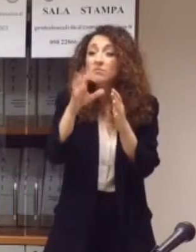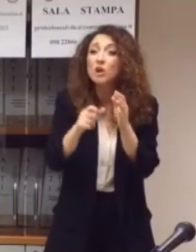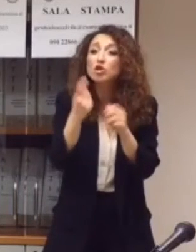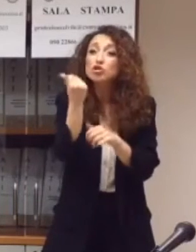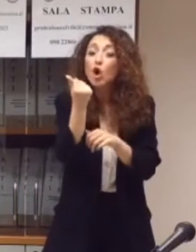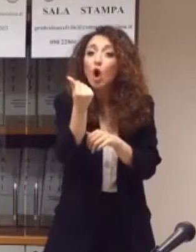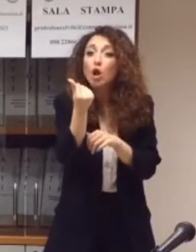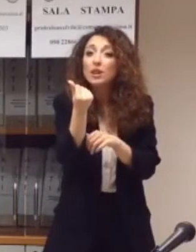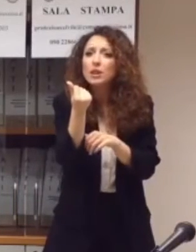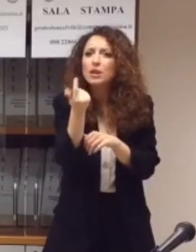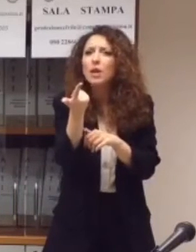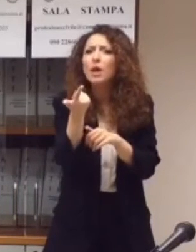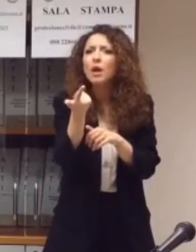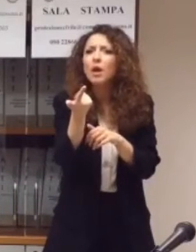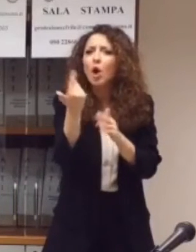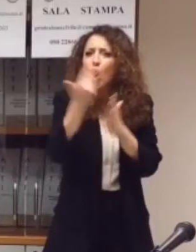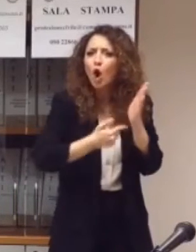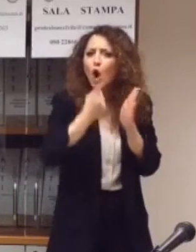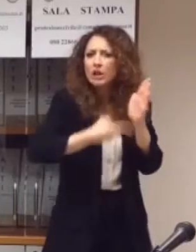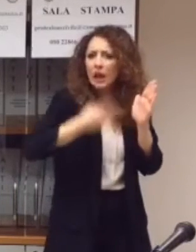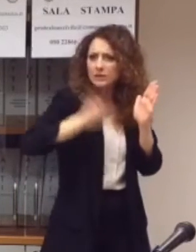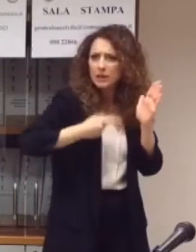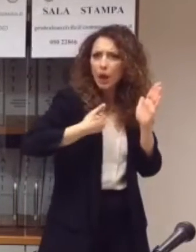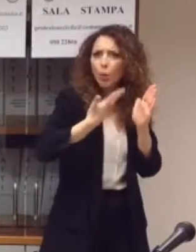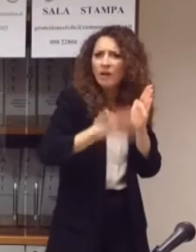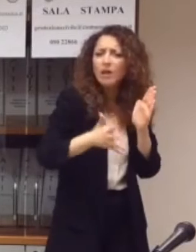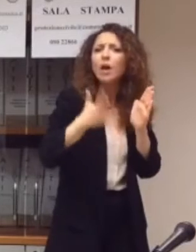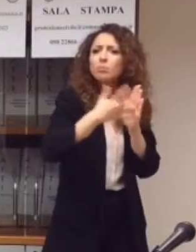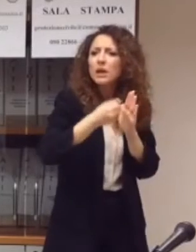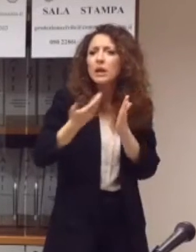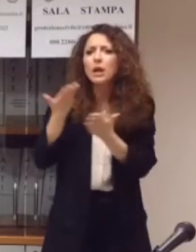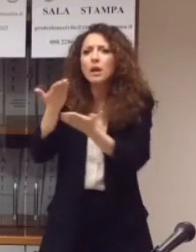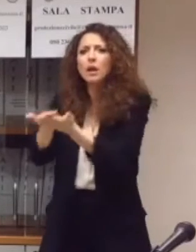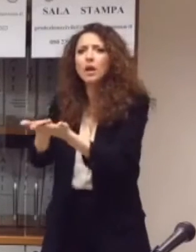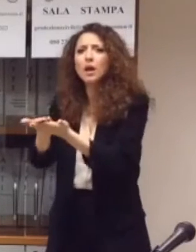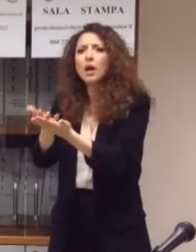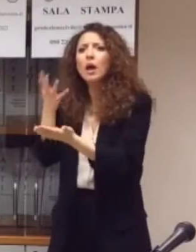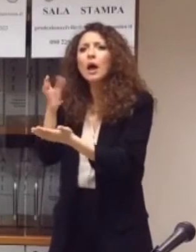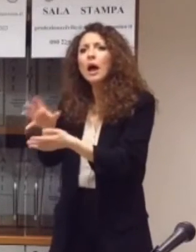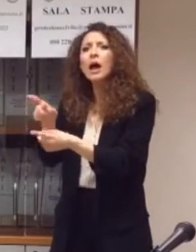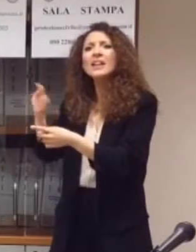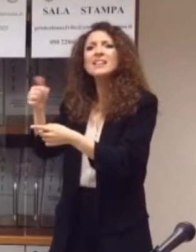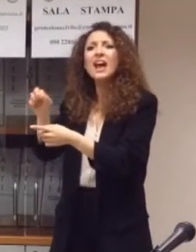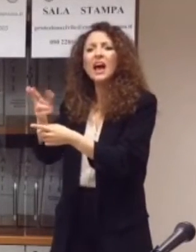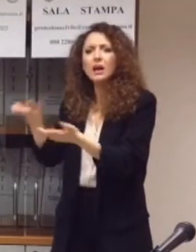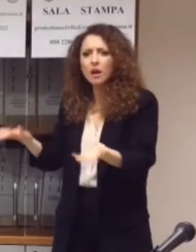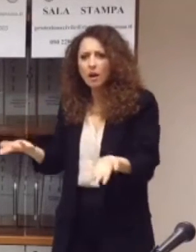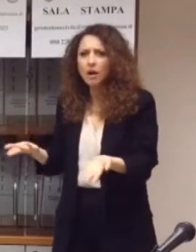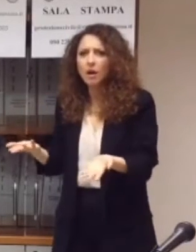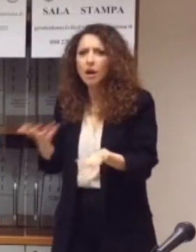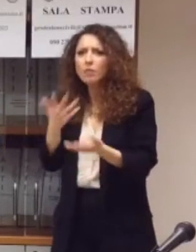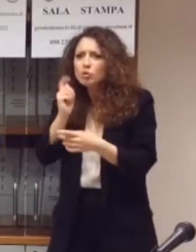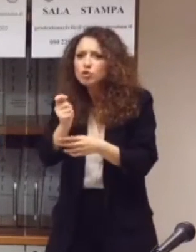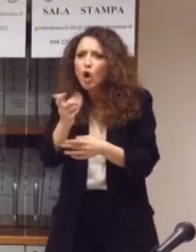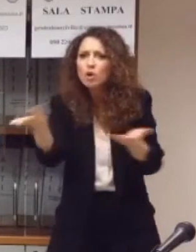impugnate un'ordinanza del sindaco De Luca? Un'ordinanza. Ma perché non li impugnate? Almeno usate in modo intelligente i